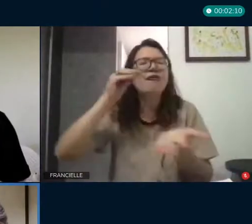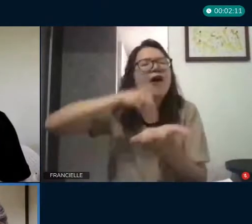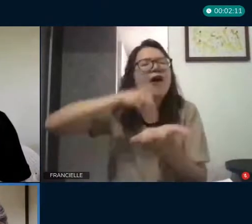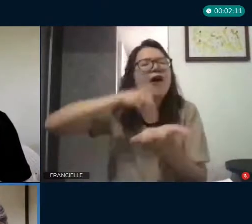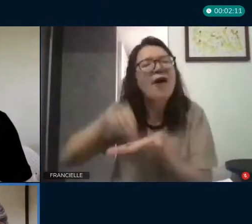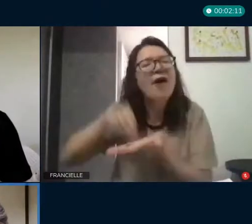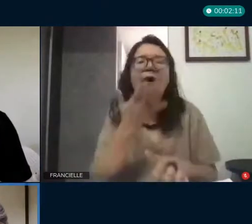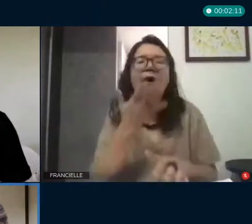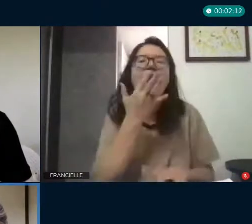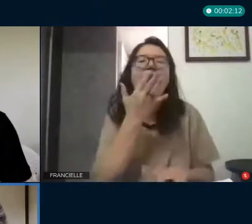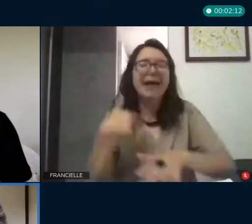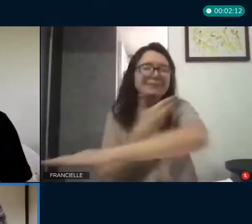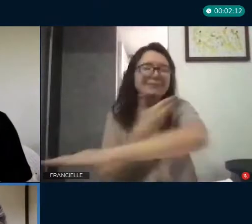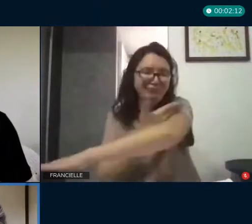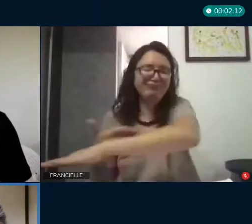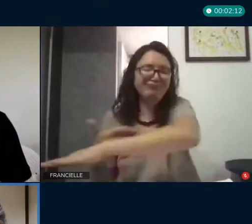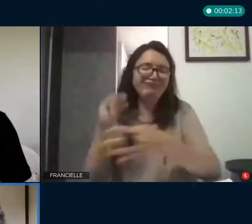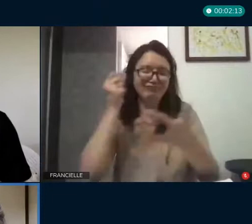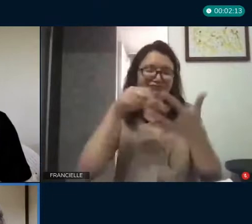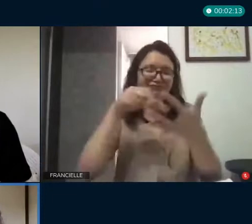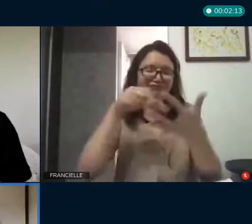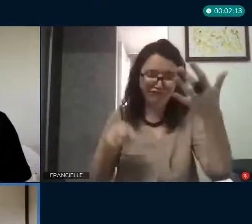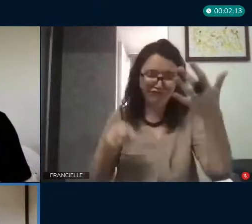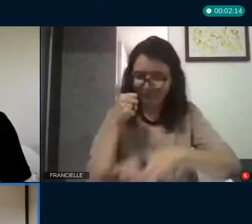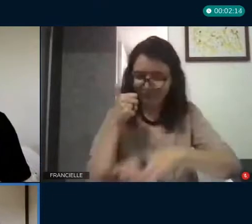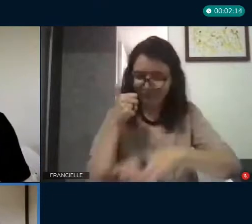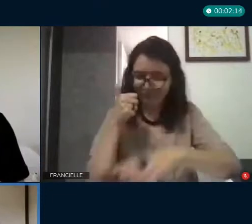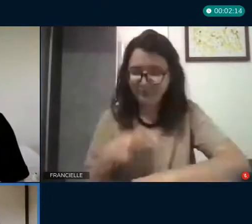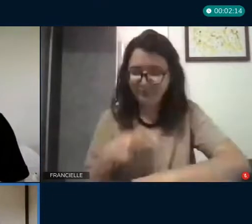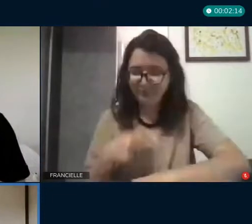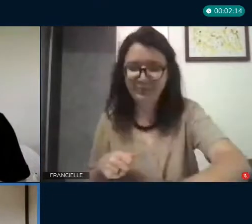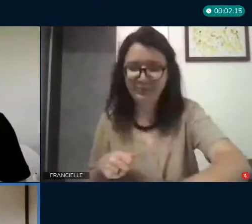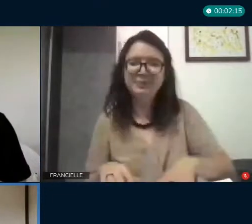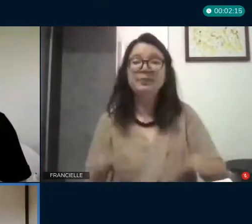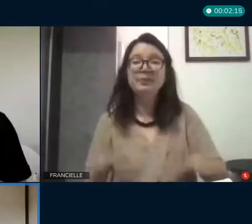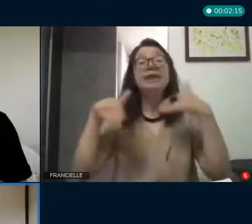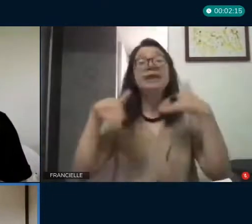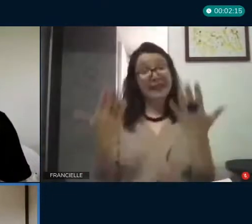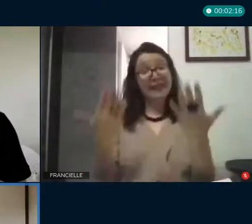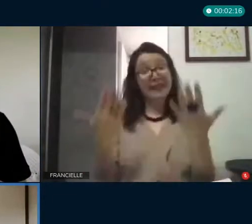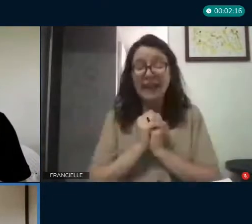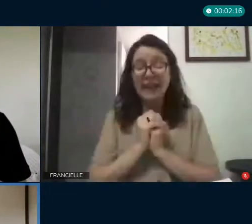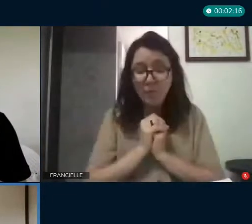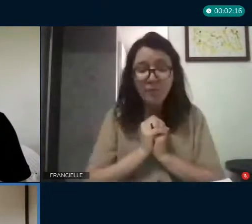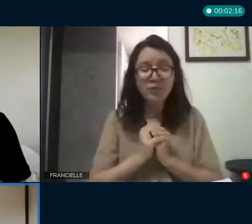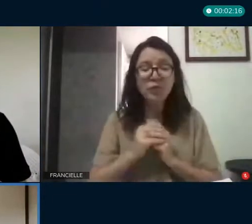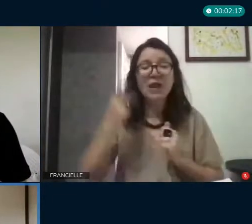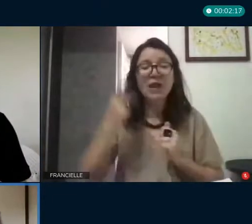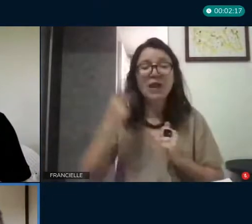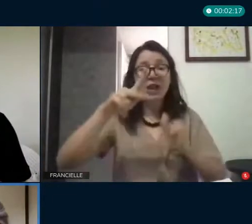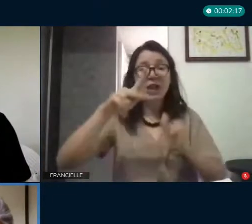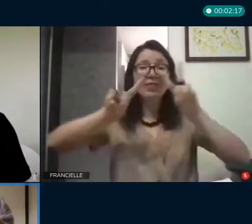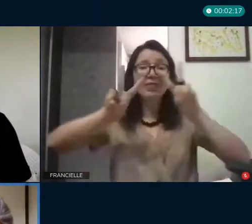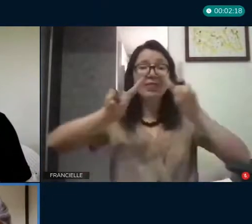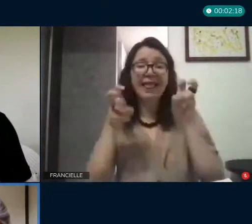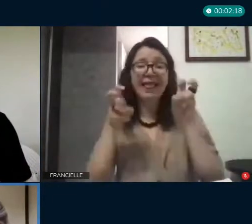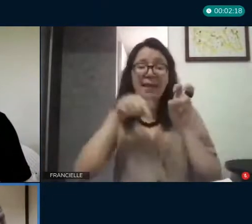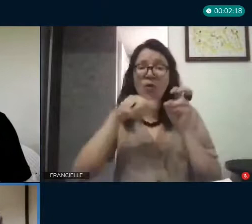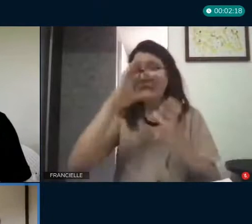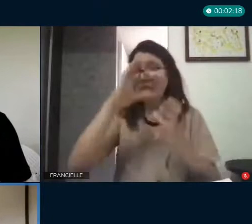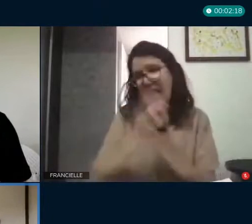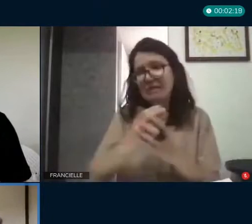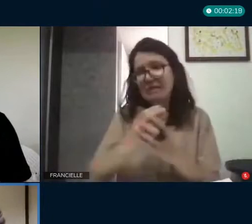mim quando a gente faz dessa forma. Então, assim, eu já estou acostumada a fazer as correções e